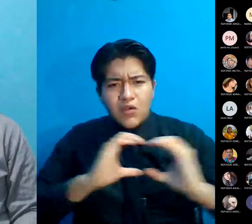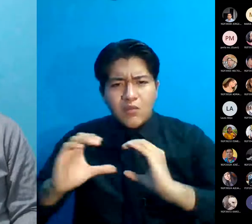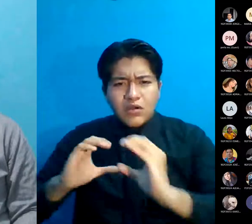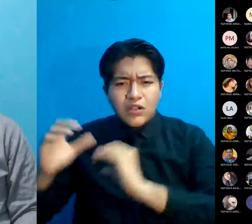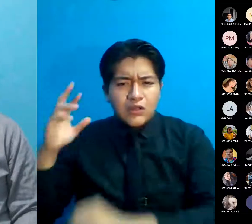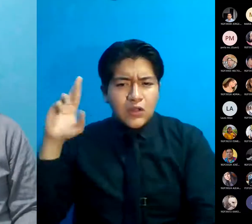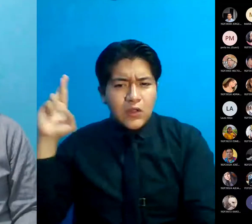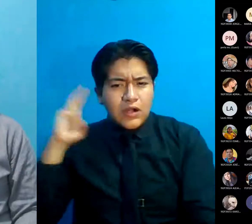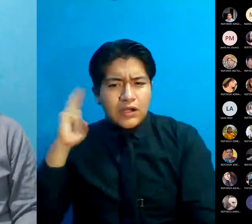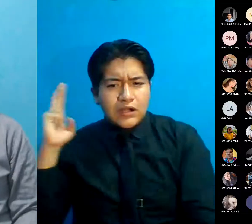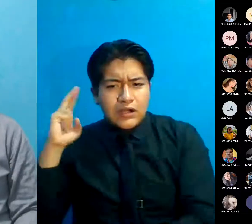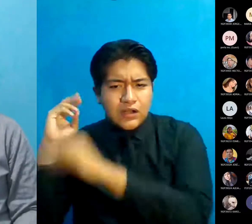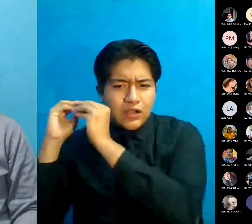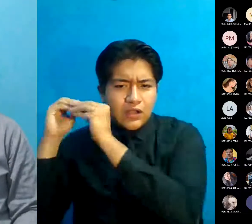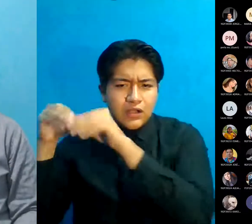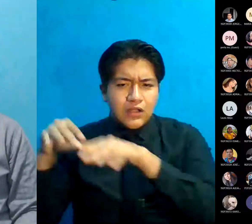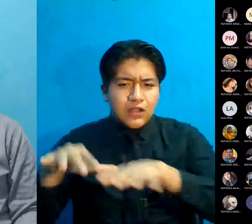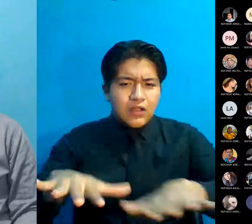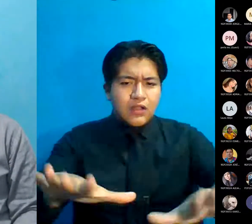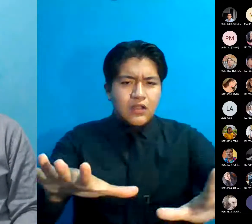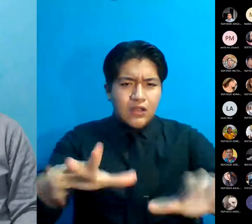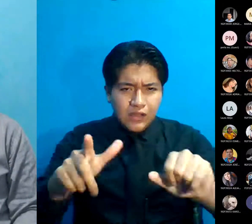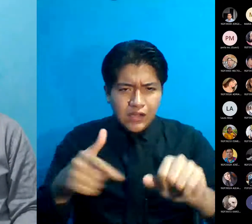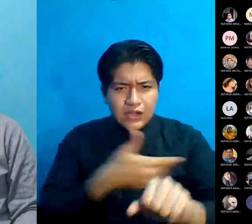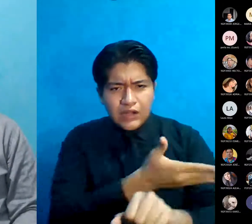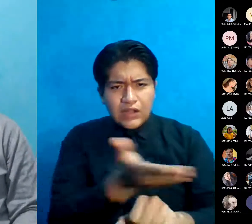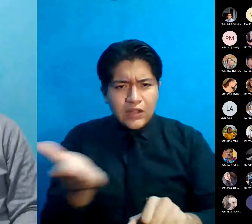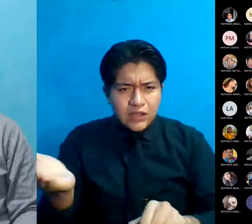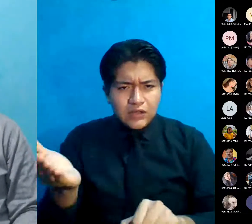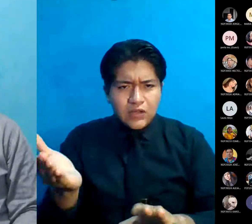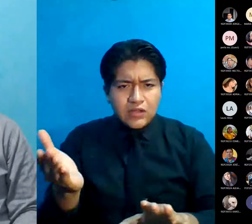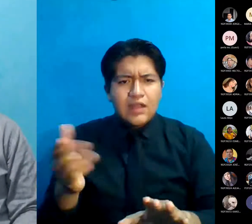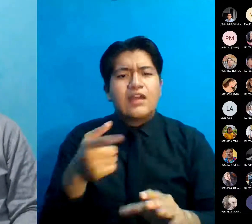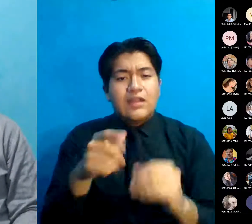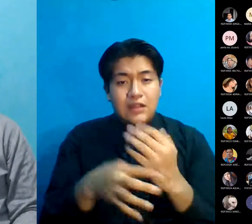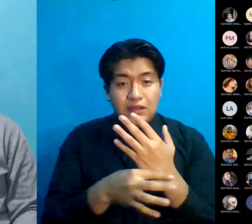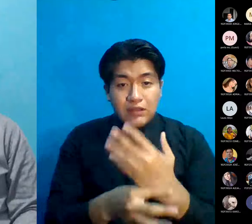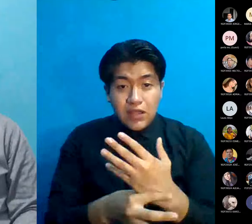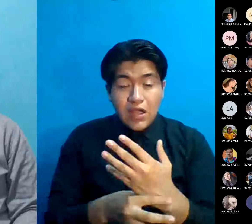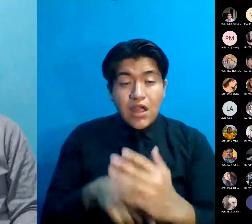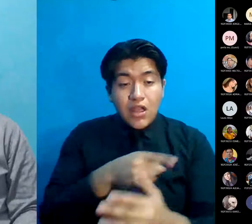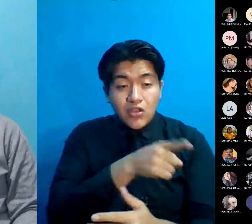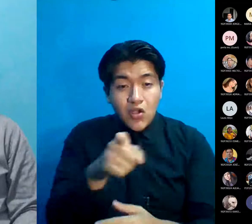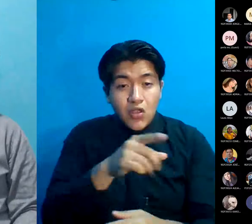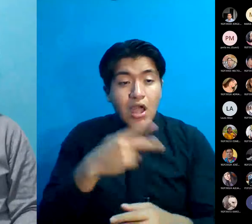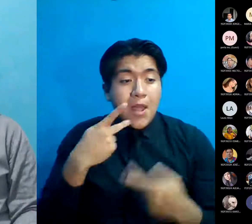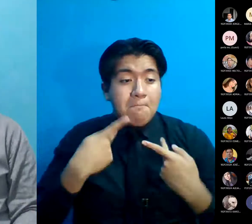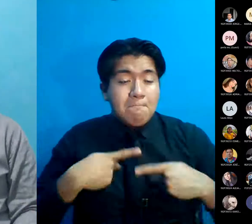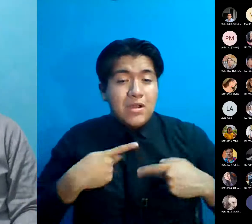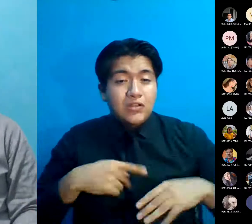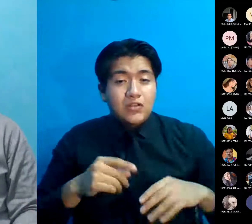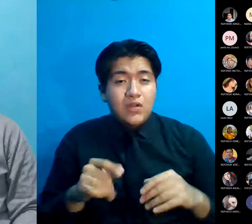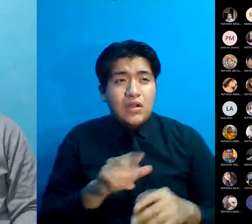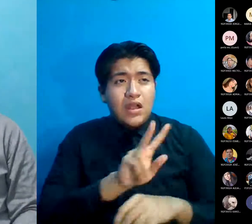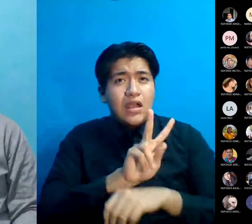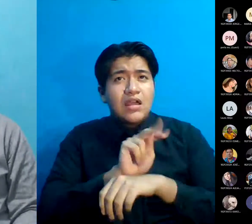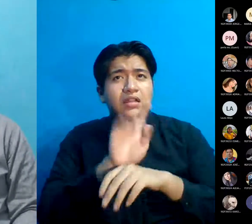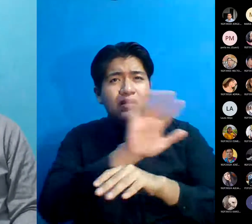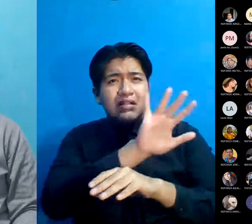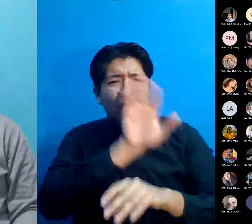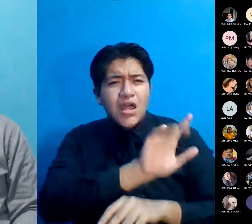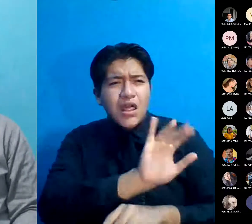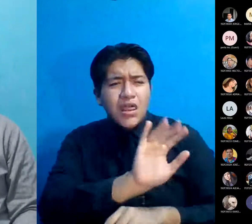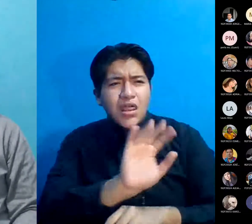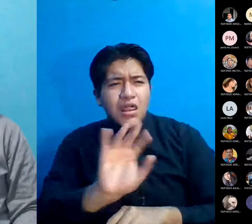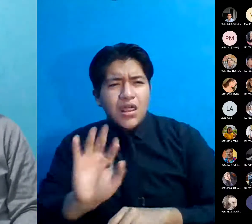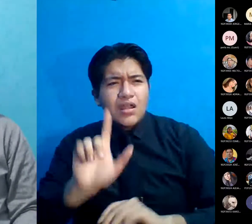2, en la multiprogramación, en el número 2 que dice contar con servicios de subtitulaje o doblaje al español y lengua de signos